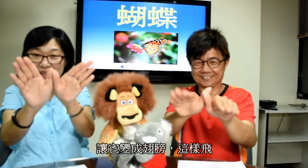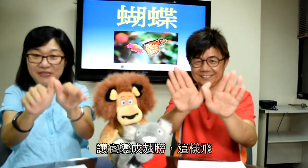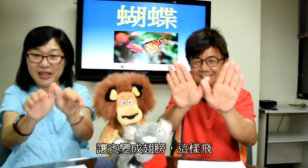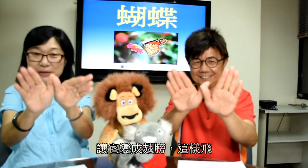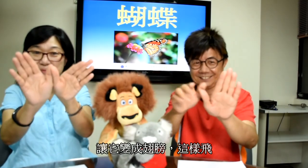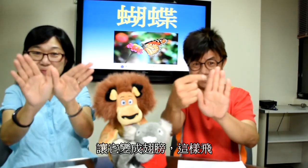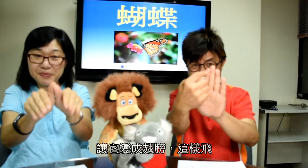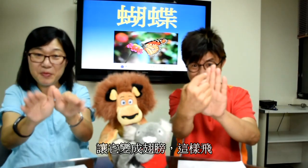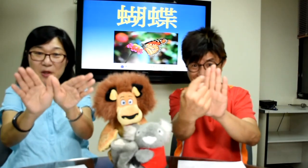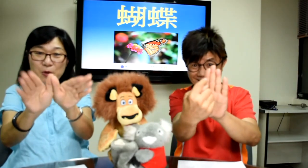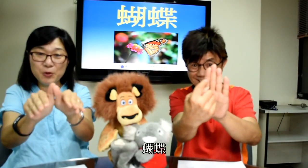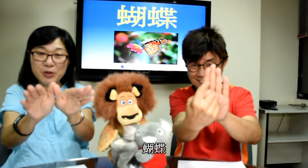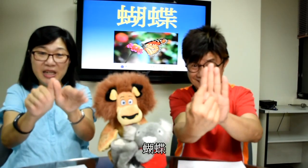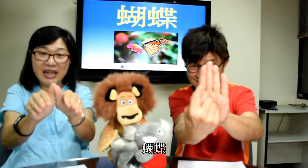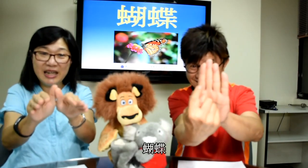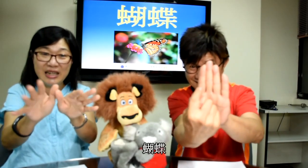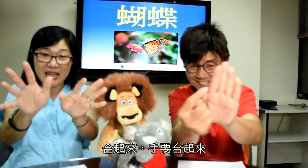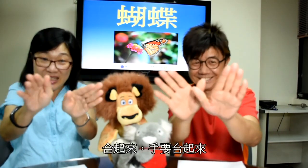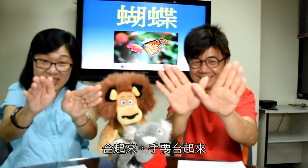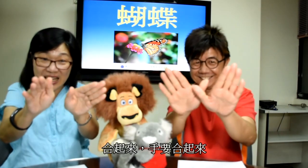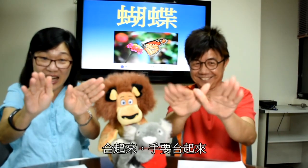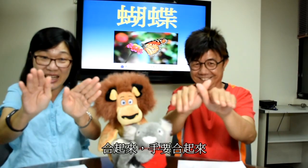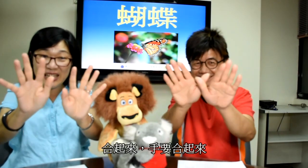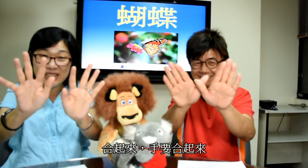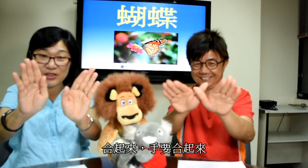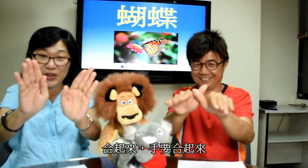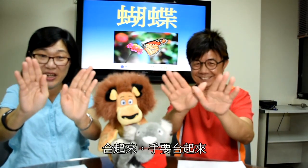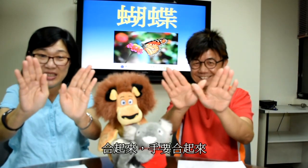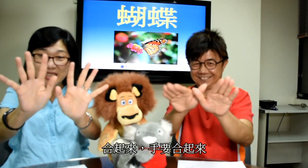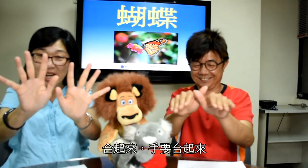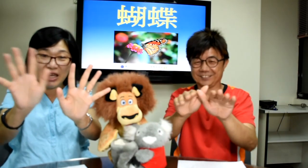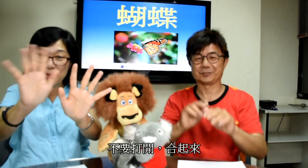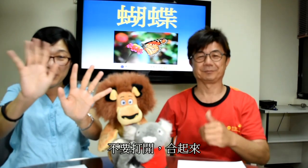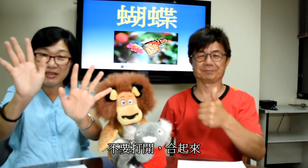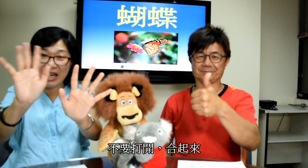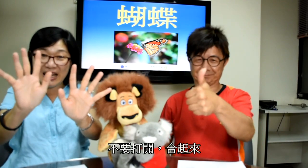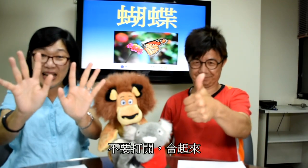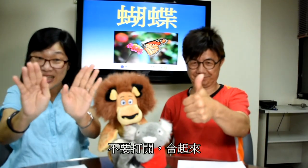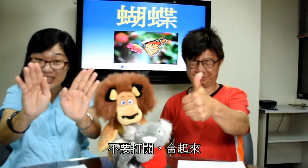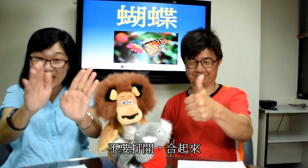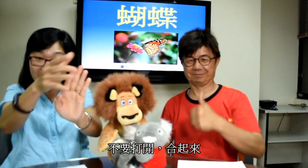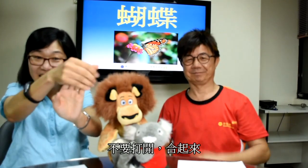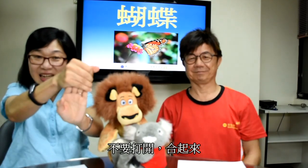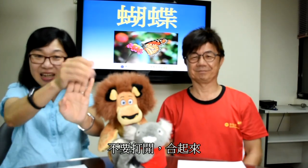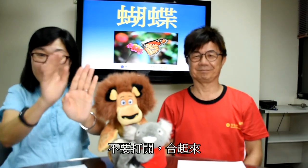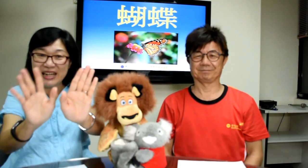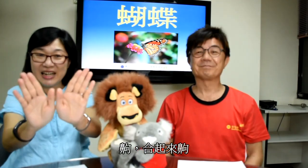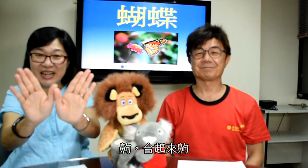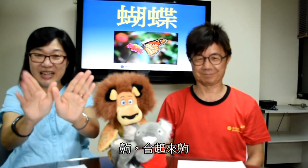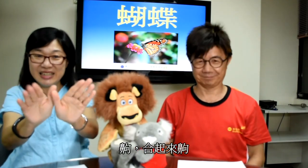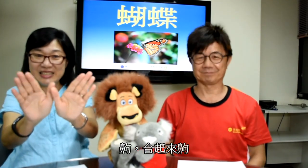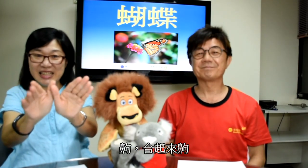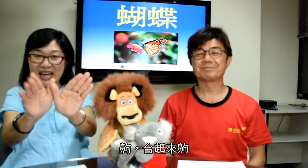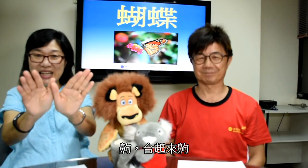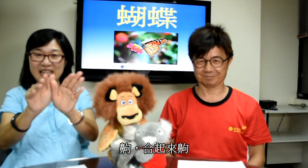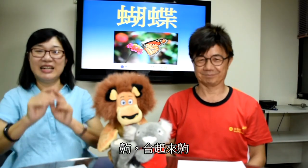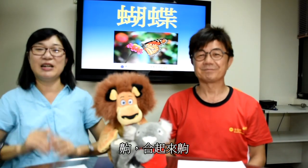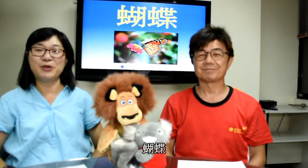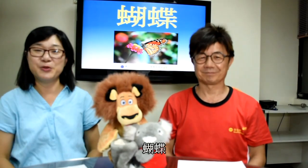飞。蝴蝶合起来，手要合起来，不要打开，合起来。好，合起来。好，蝴